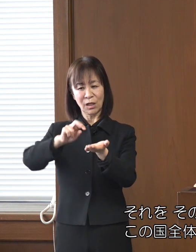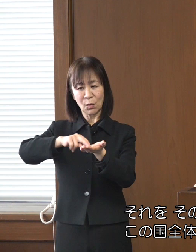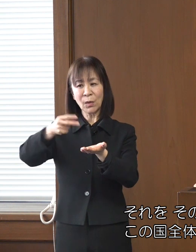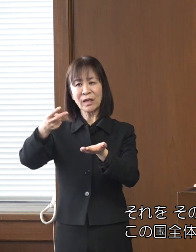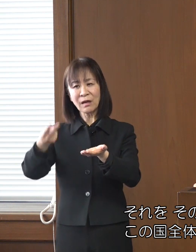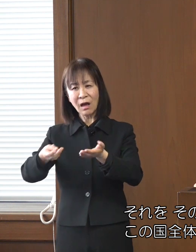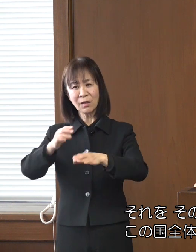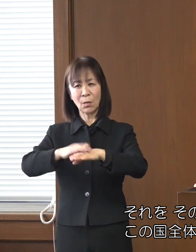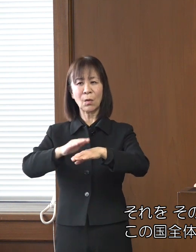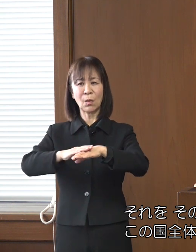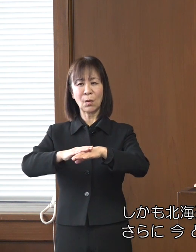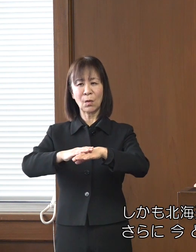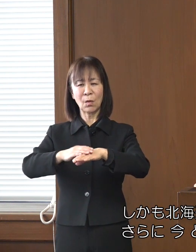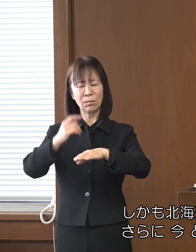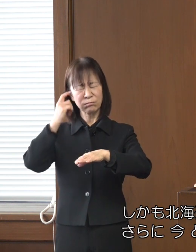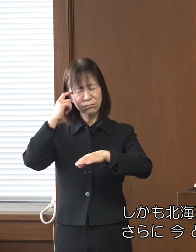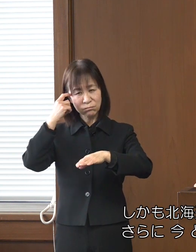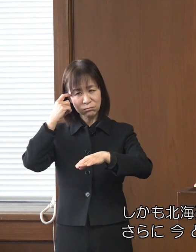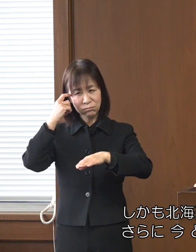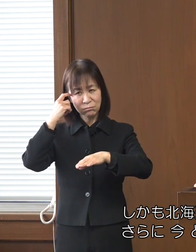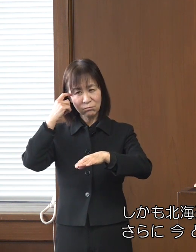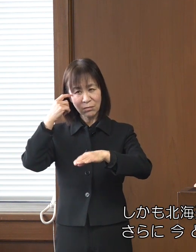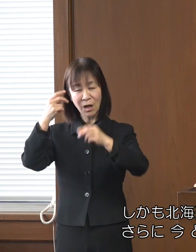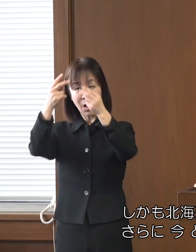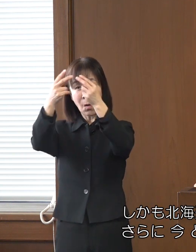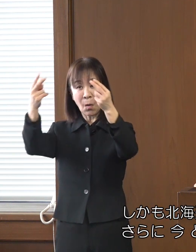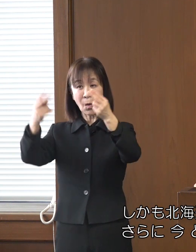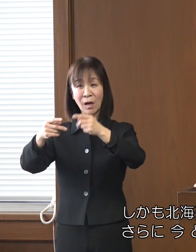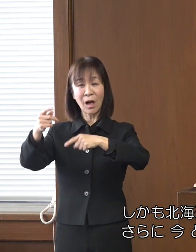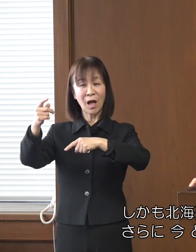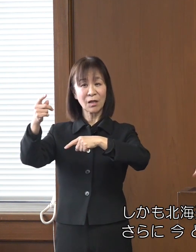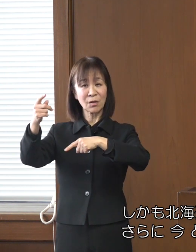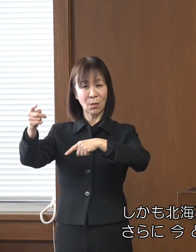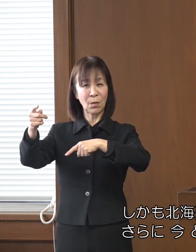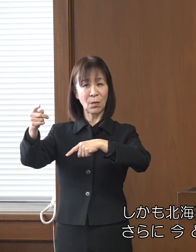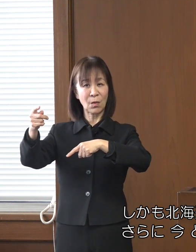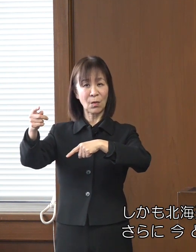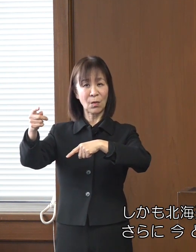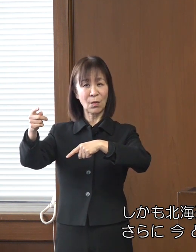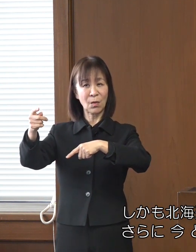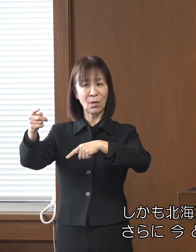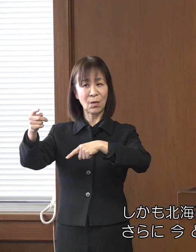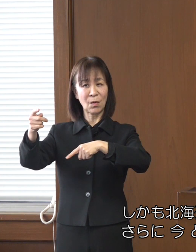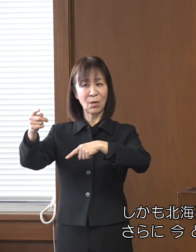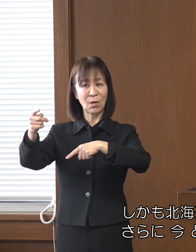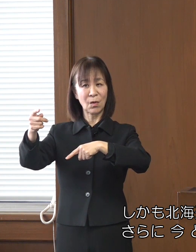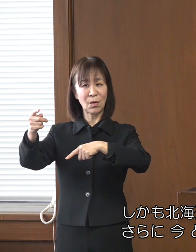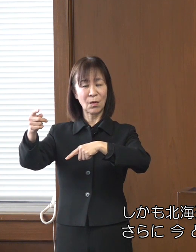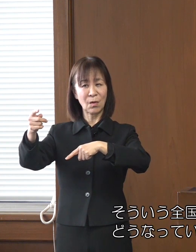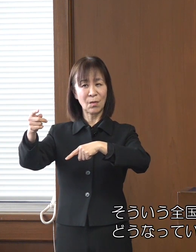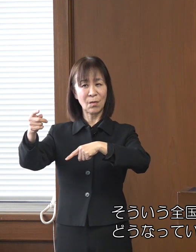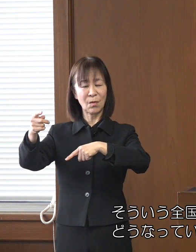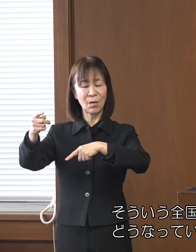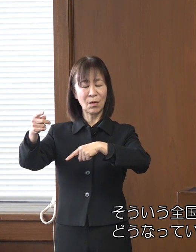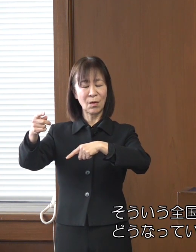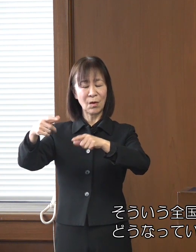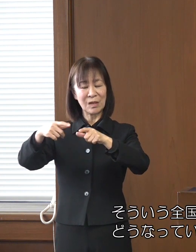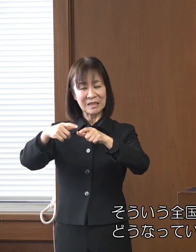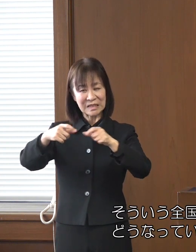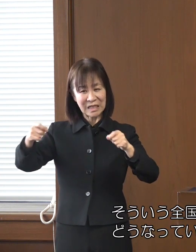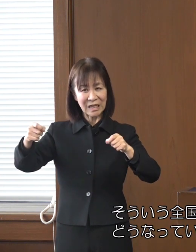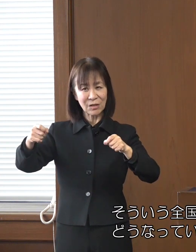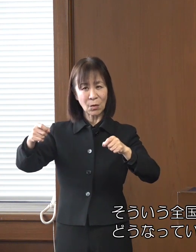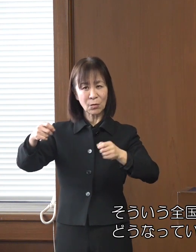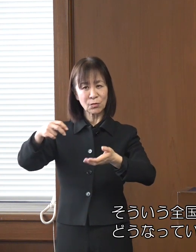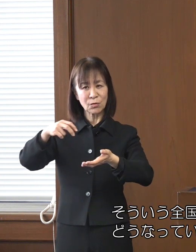この国全体で、しかも北海道もさらに今どんどんどんどん高騰しているので、そういう全国としてこの